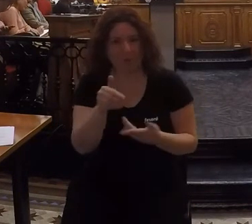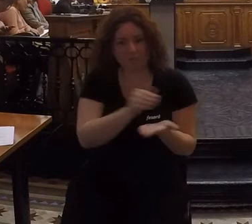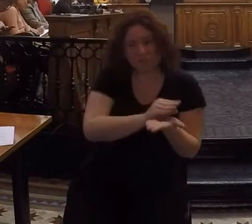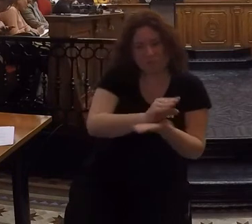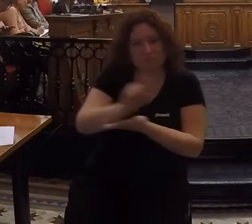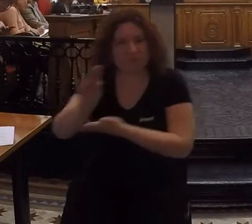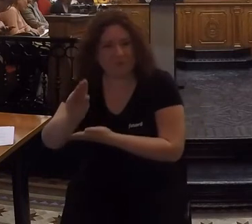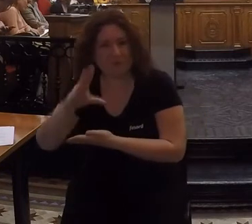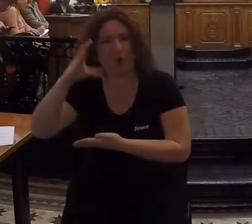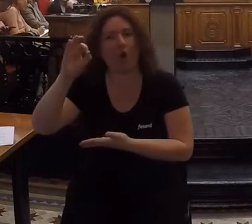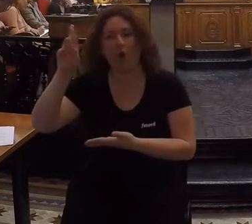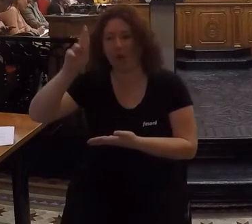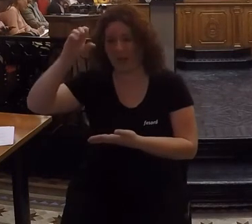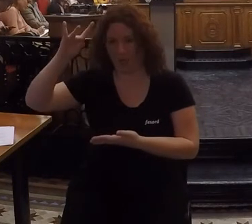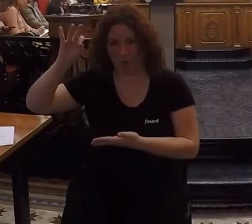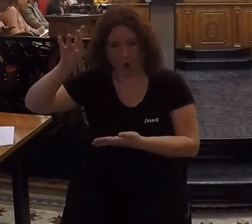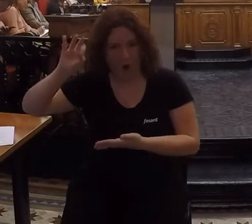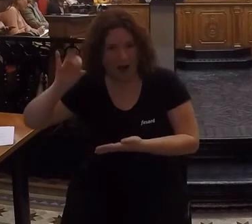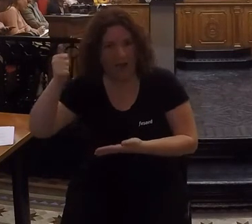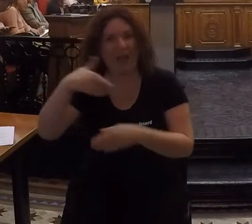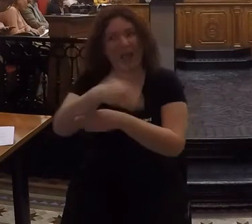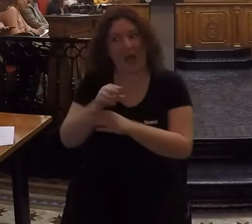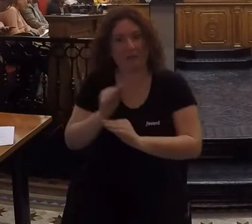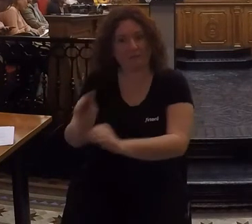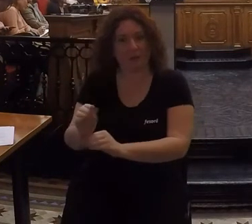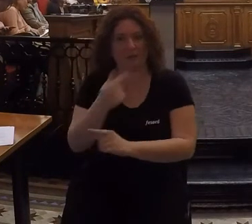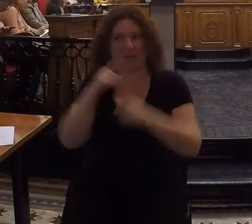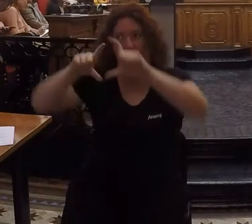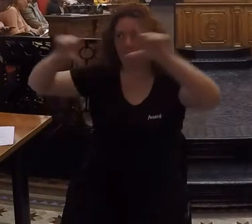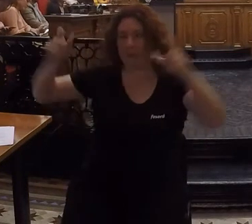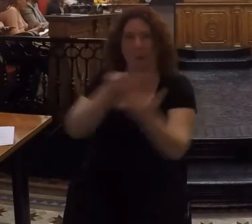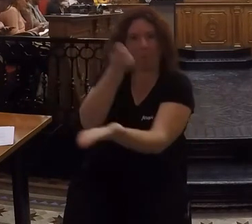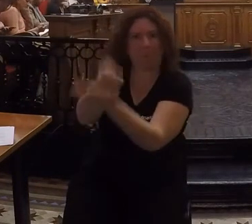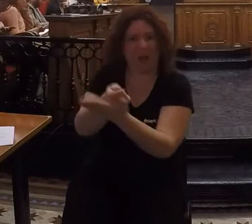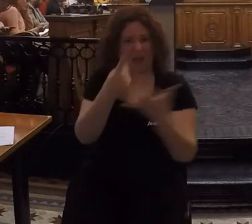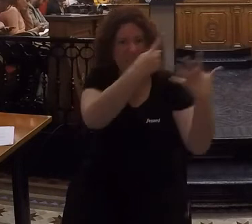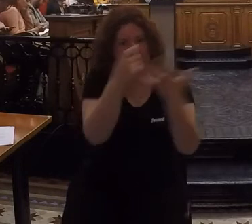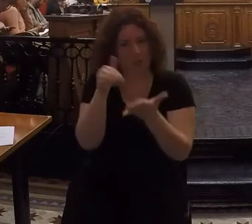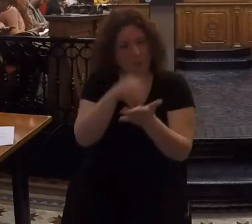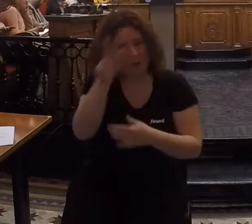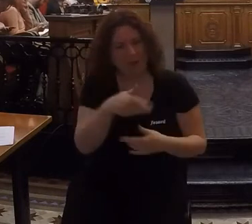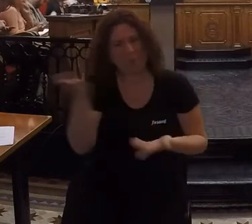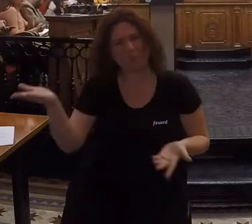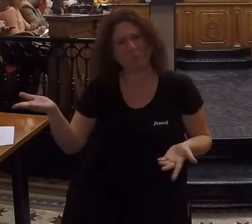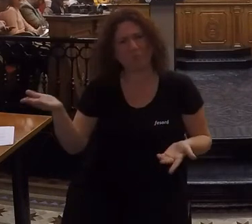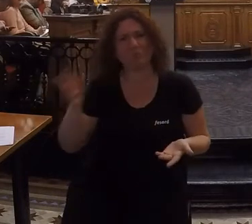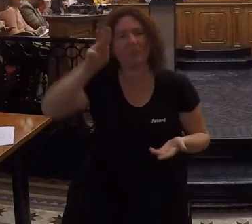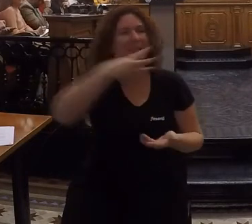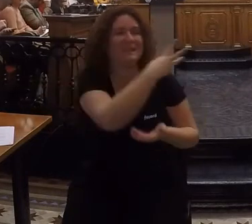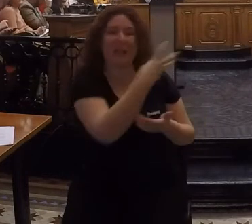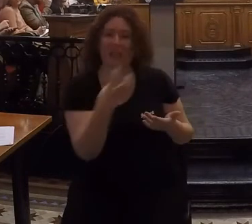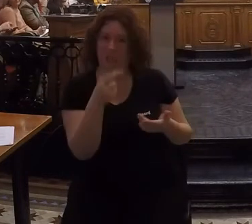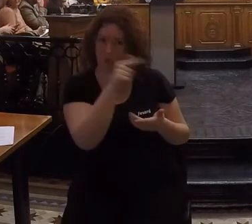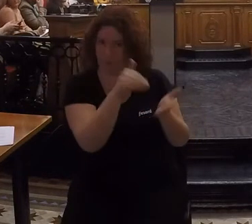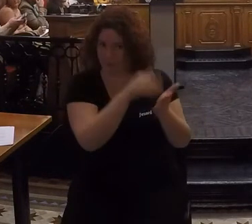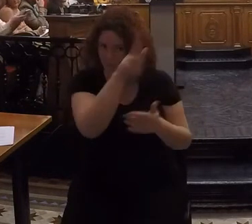está ahí detrás haciendo obras y no sé por qué ustedes quieren pagarle ese coste a la empresa. 300.000 euros para adecuar